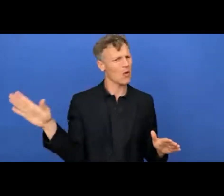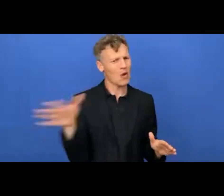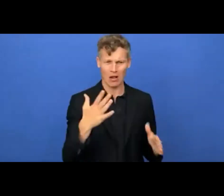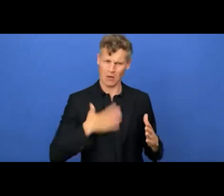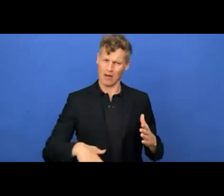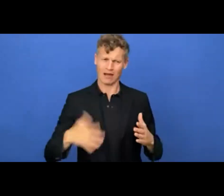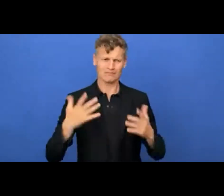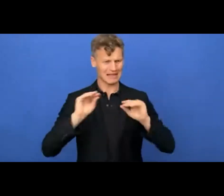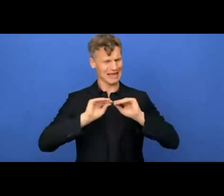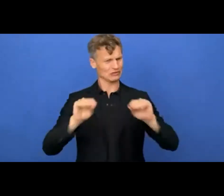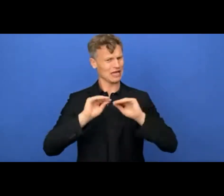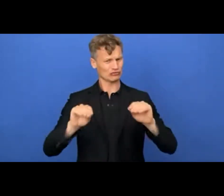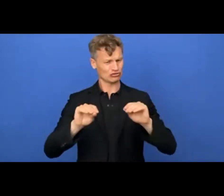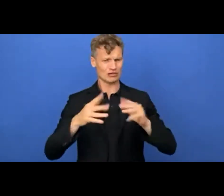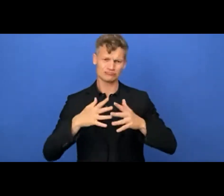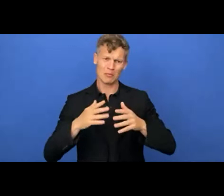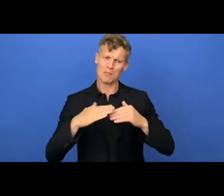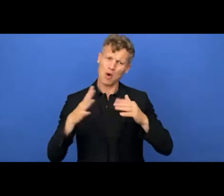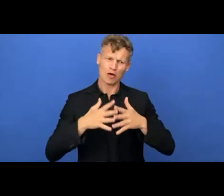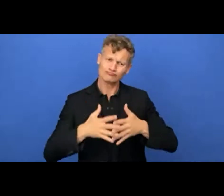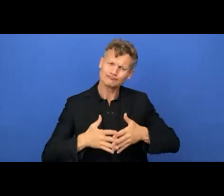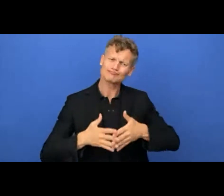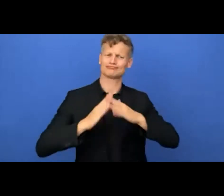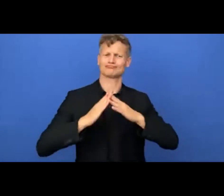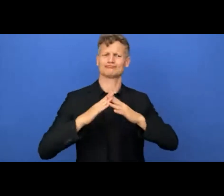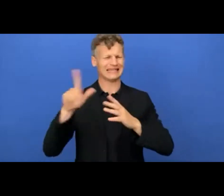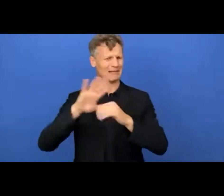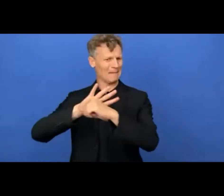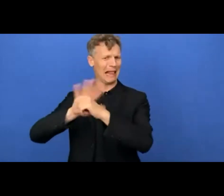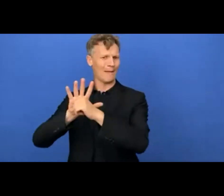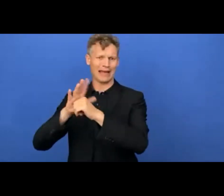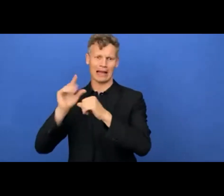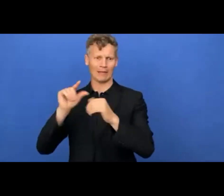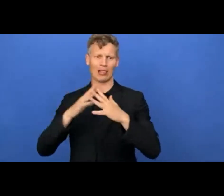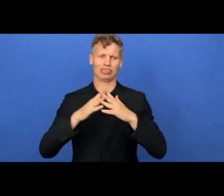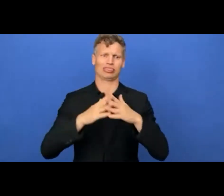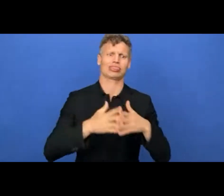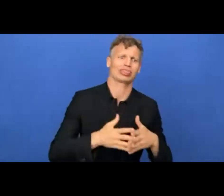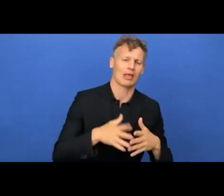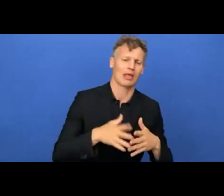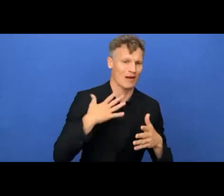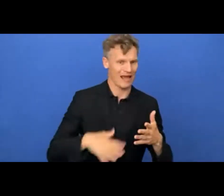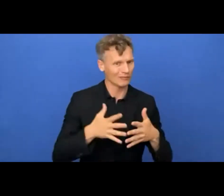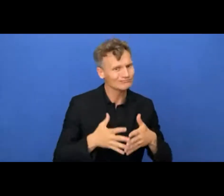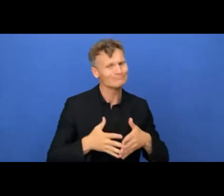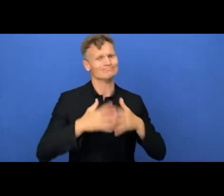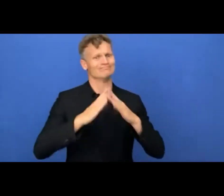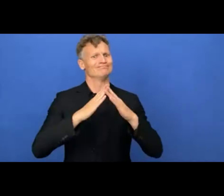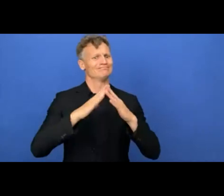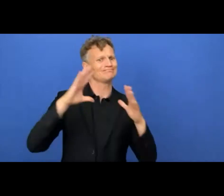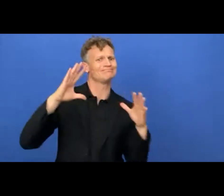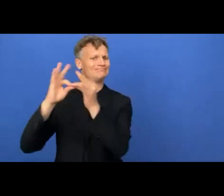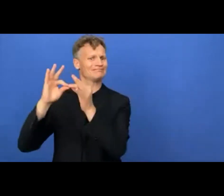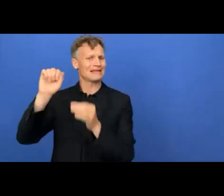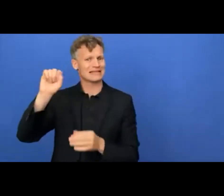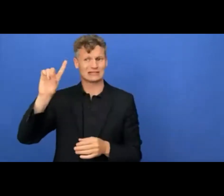à agir et nous devrions nous y joindre pour reconstruire nos systèmes éducatifs au lendemain de la pandémie et notamment du fait que nous